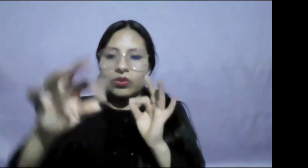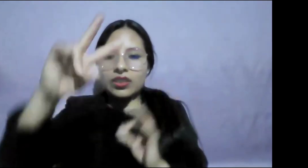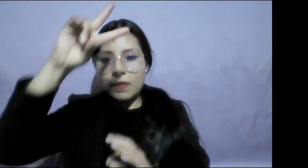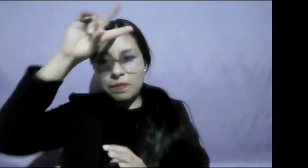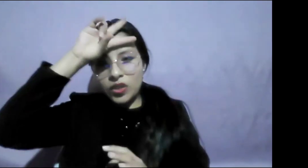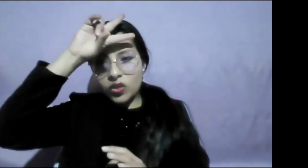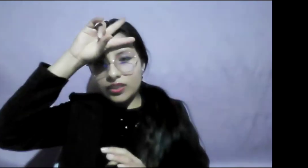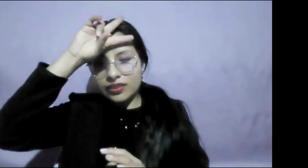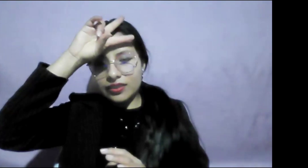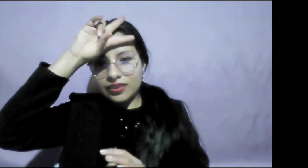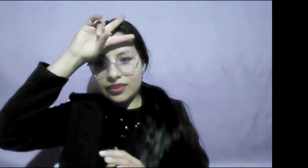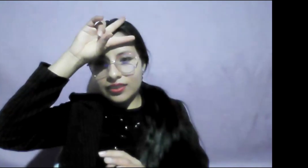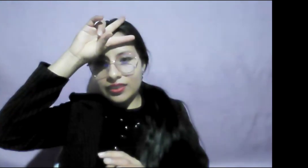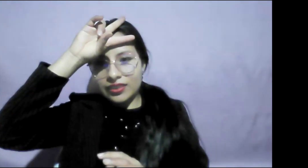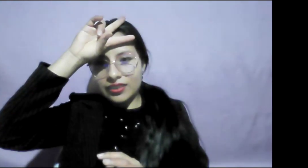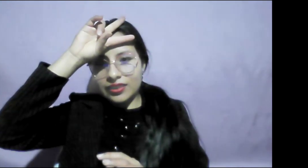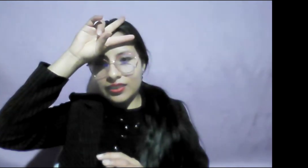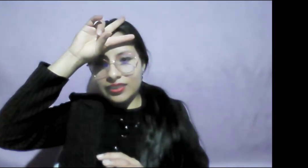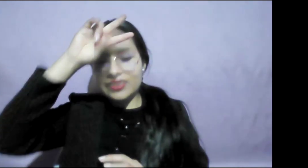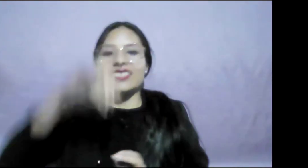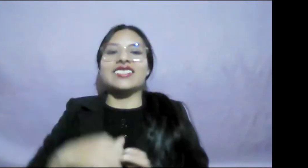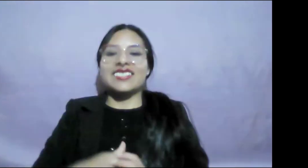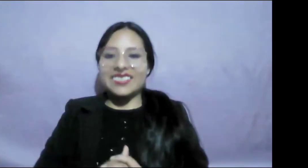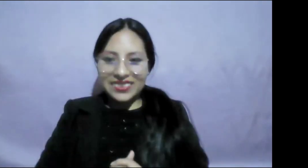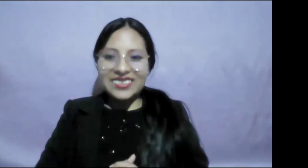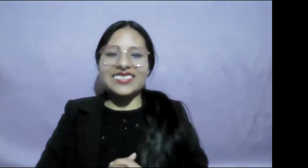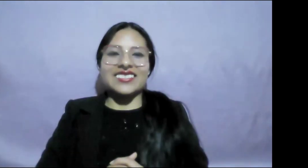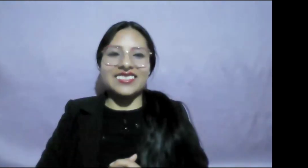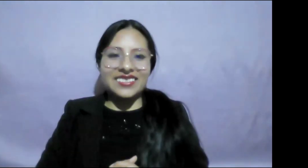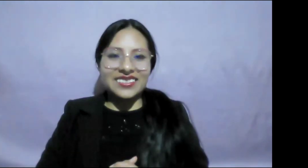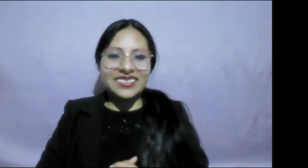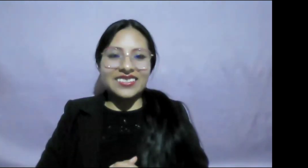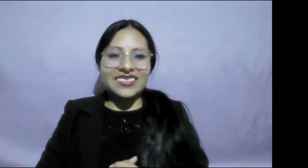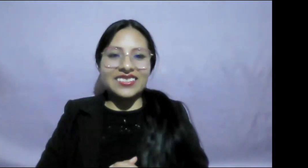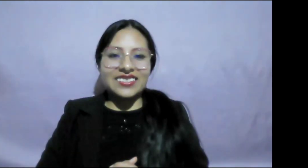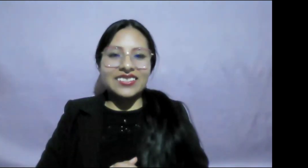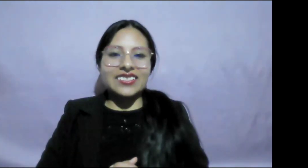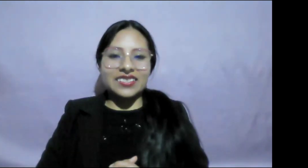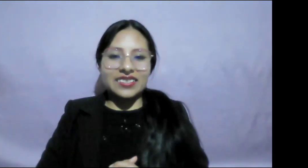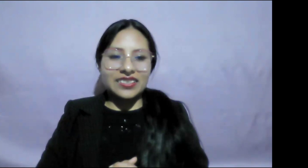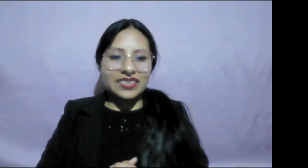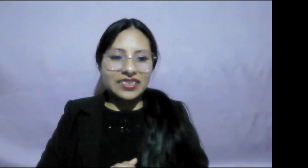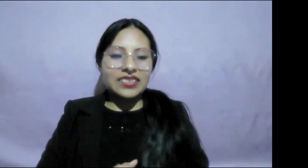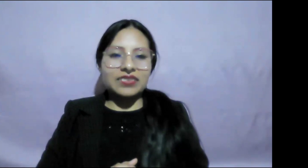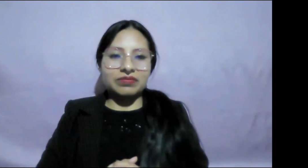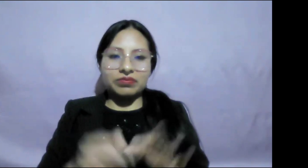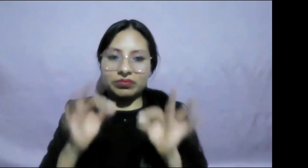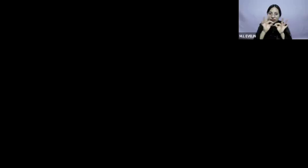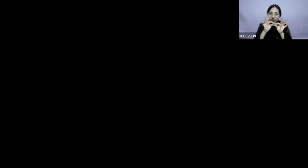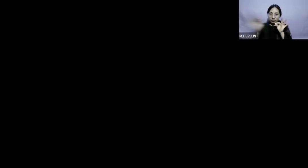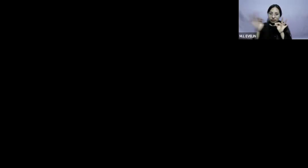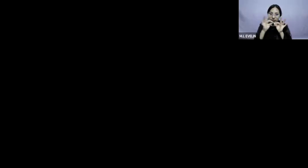muy bien Francisco a aprender sus camaritas Sí por favor muy bien